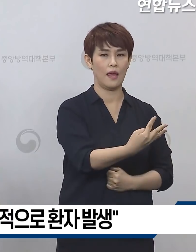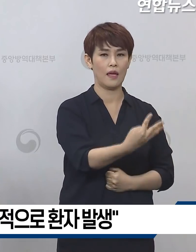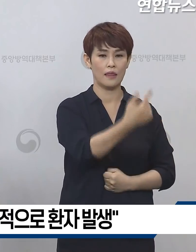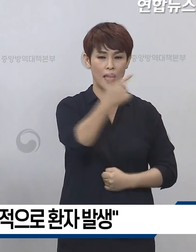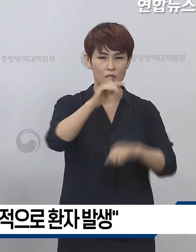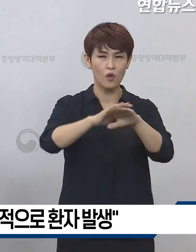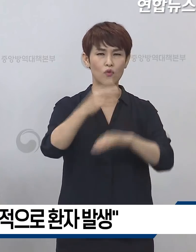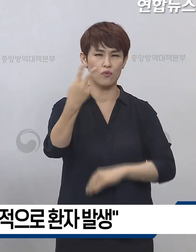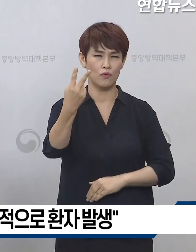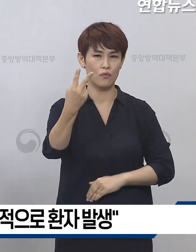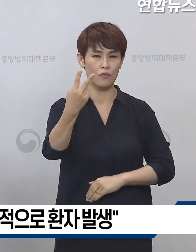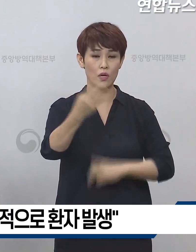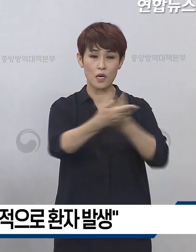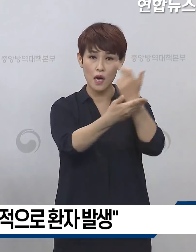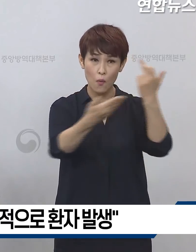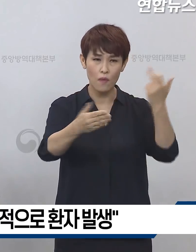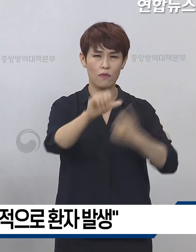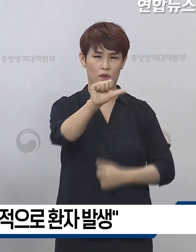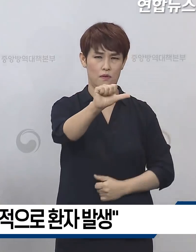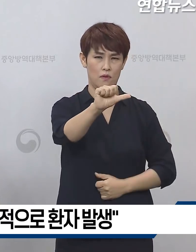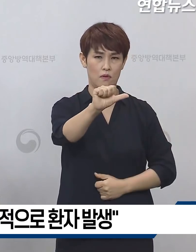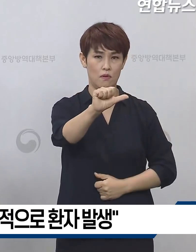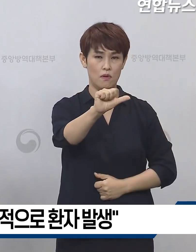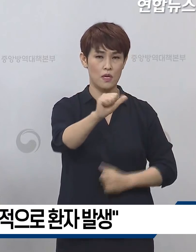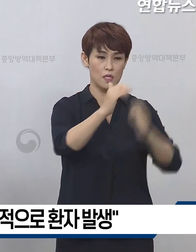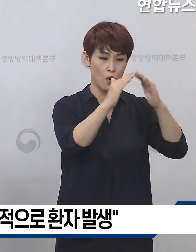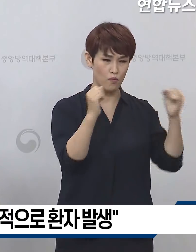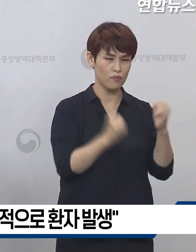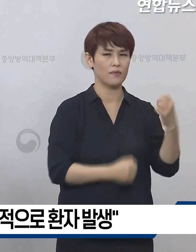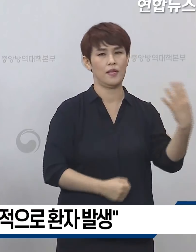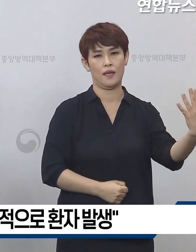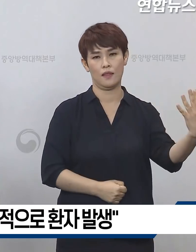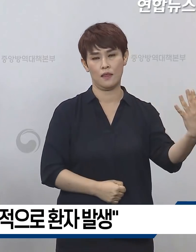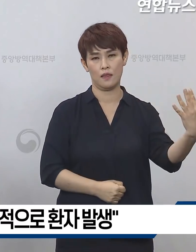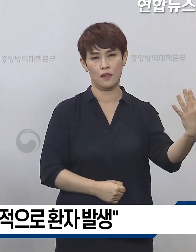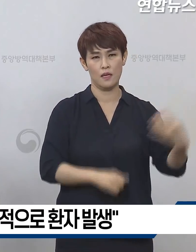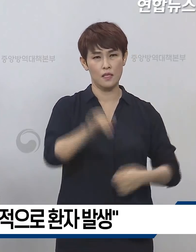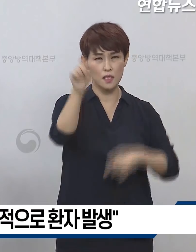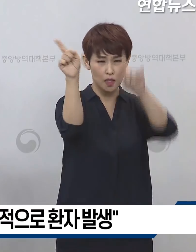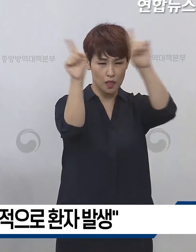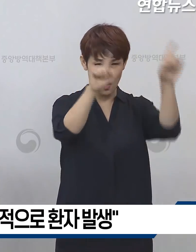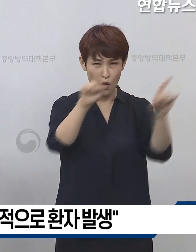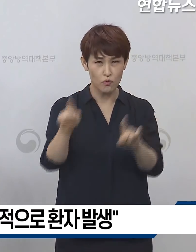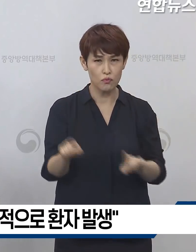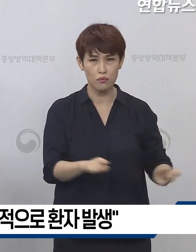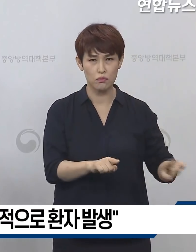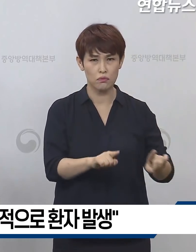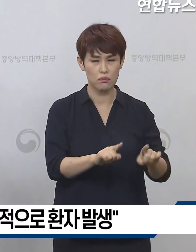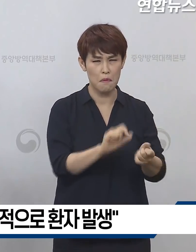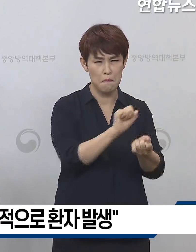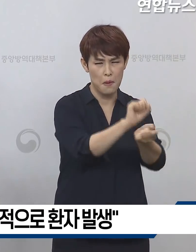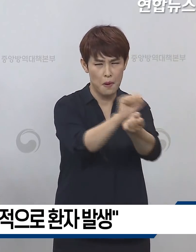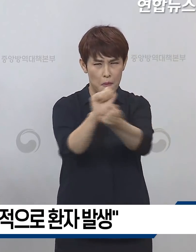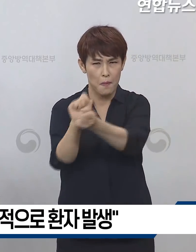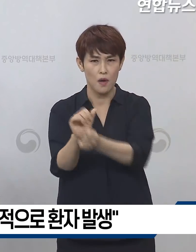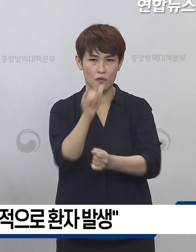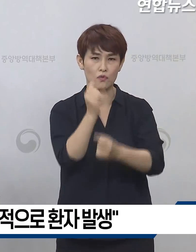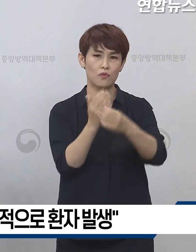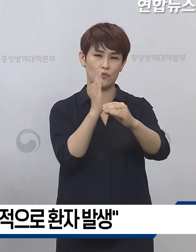대전이 2명, 강원이 5명, 전북이 4명 등 전국적으로 환자가 발견되고